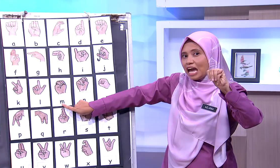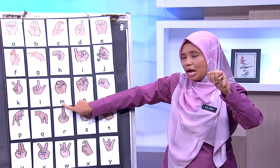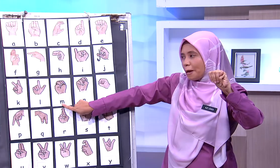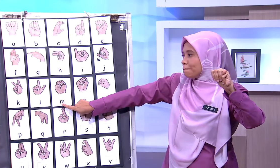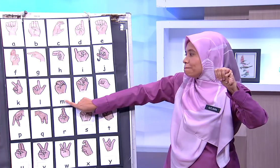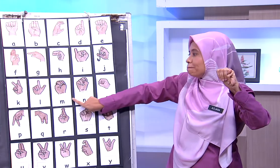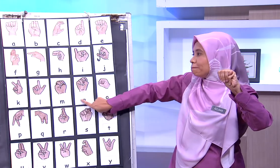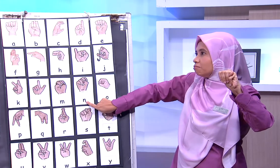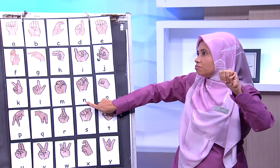raffinagita1717